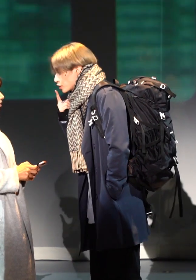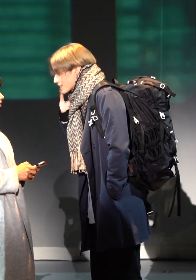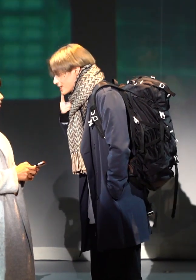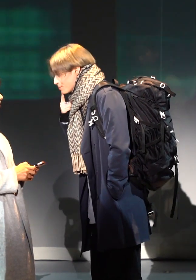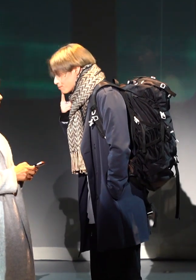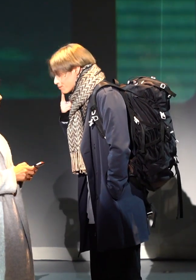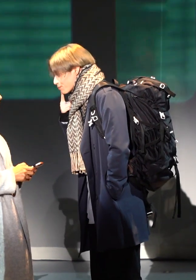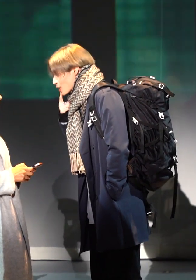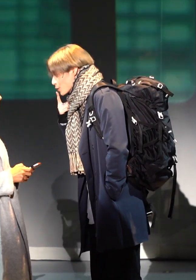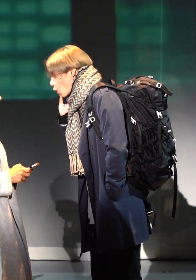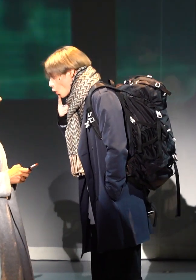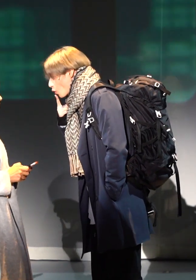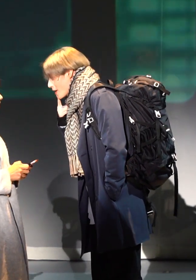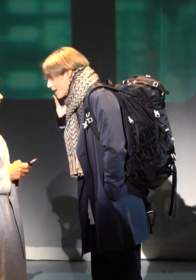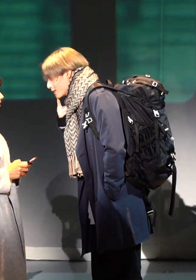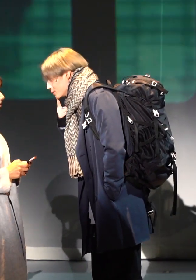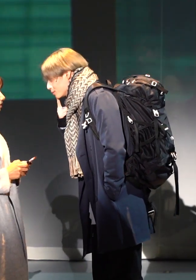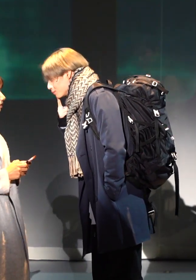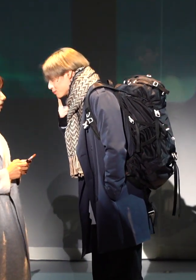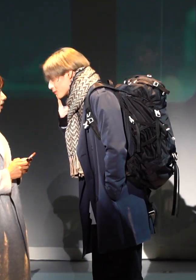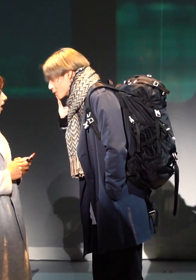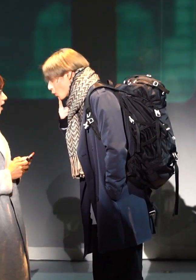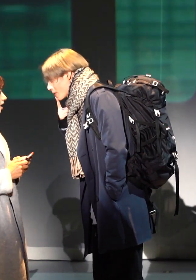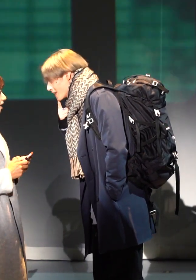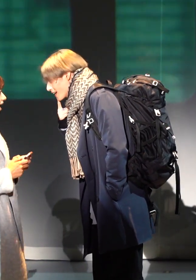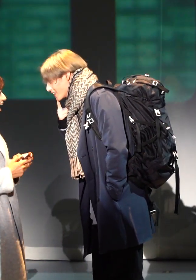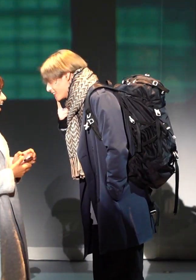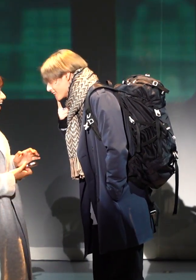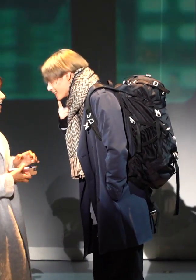数値読める読めない、